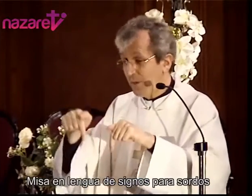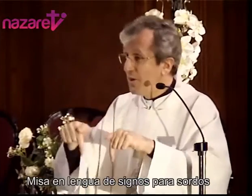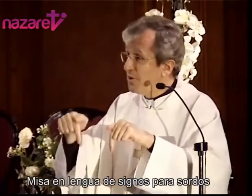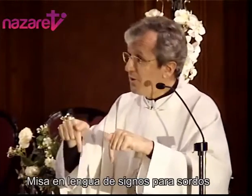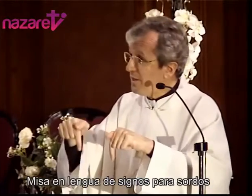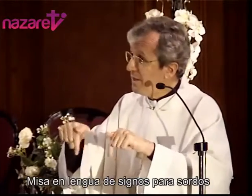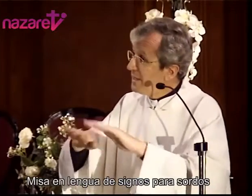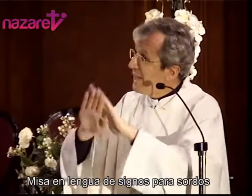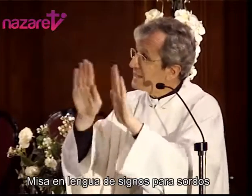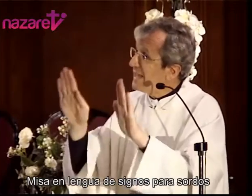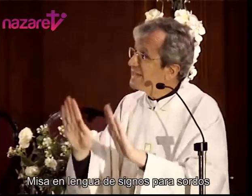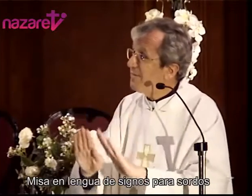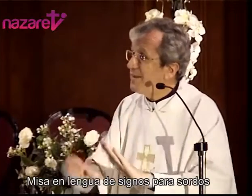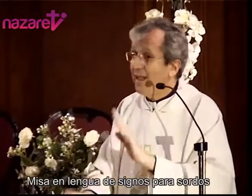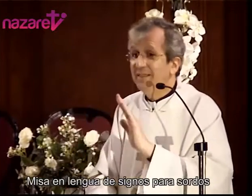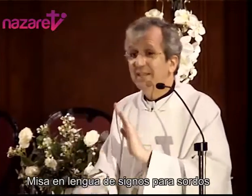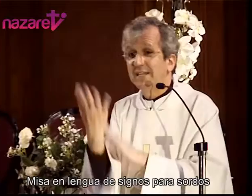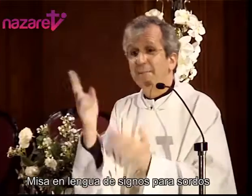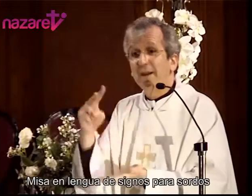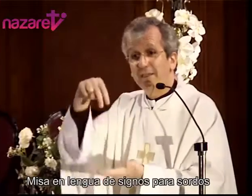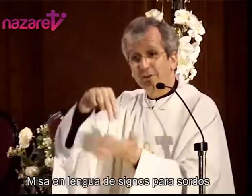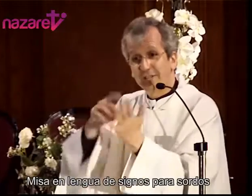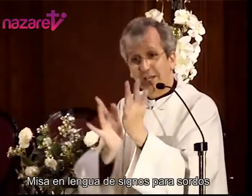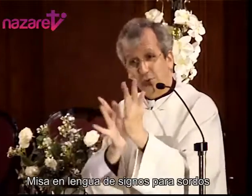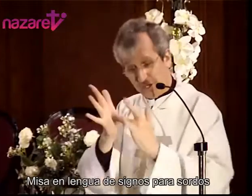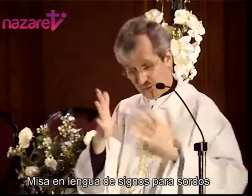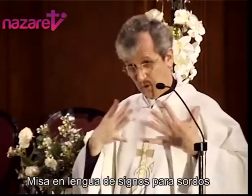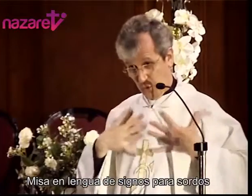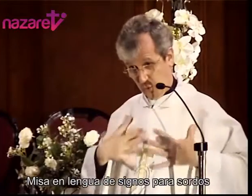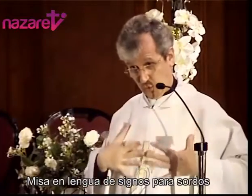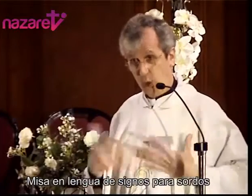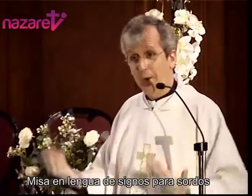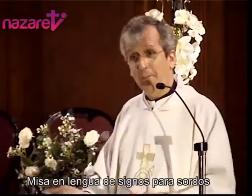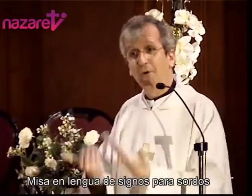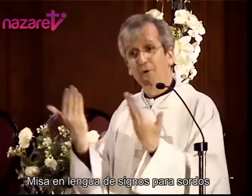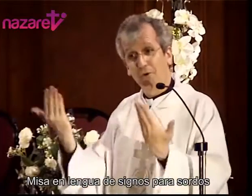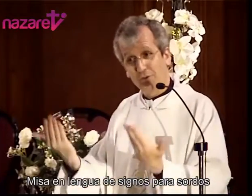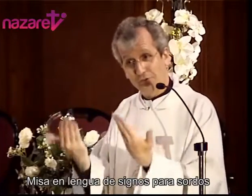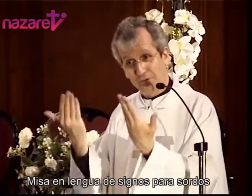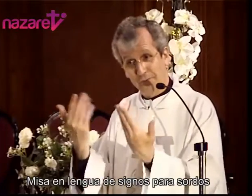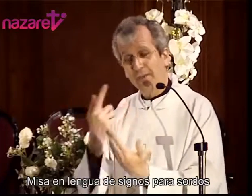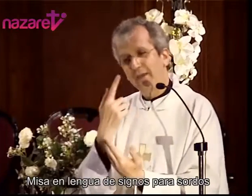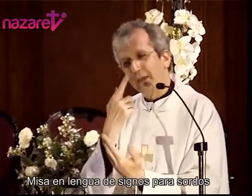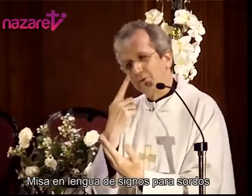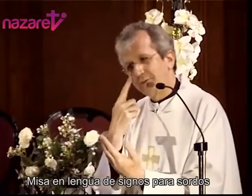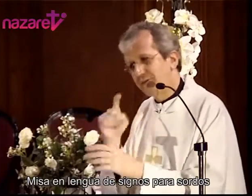Y hoy ya es ese final de esas apariciones de Jesucristo con su cuerpo glorioso, que hemos visto